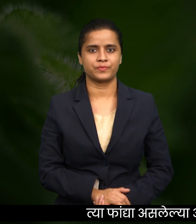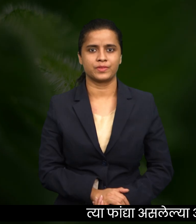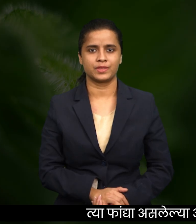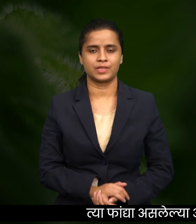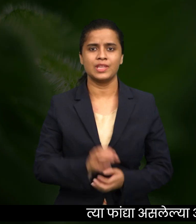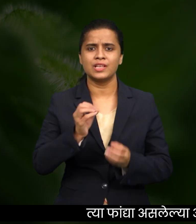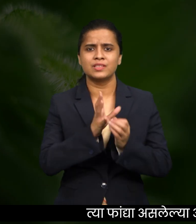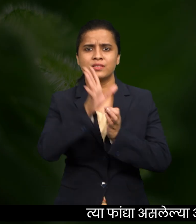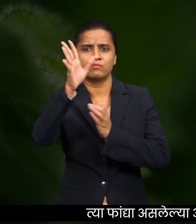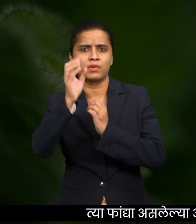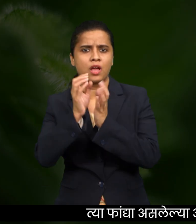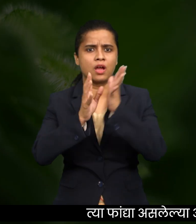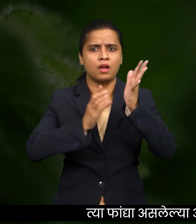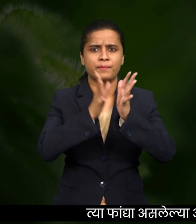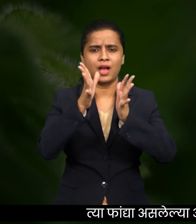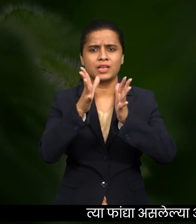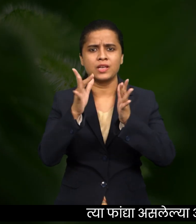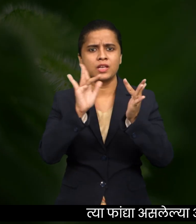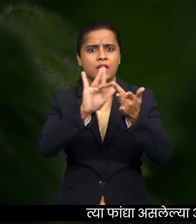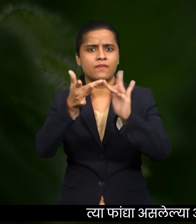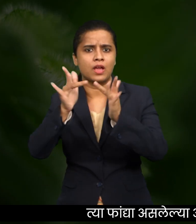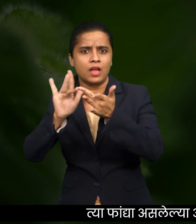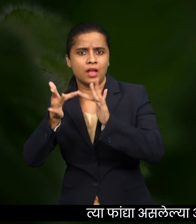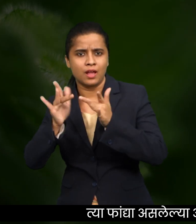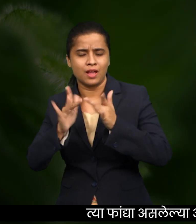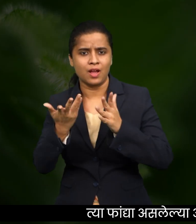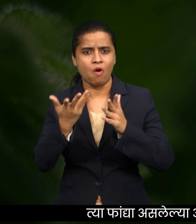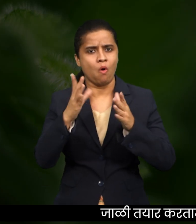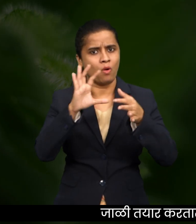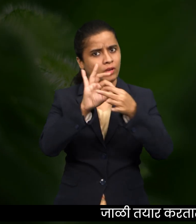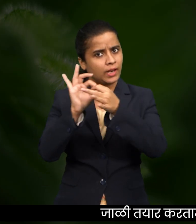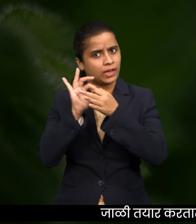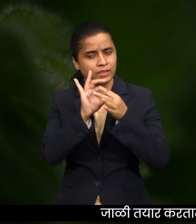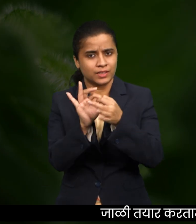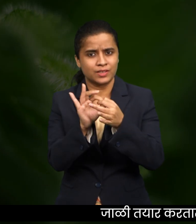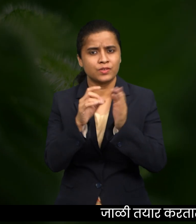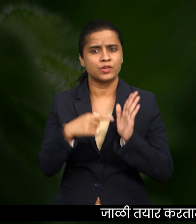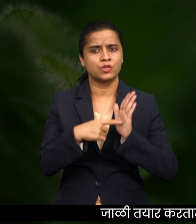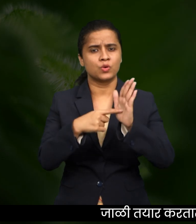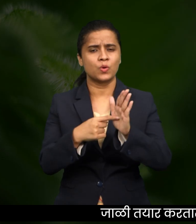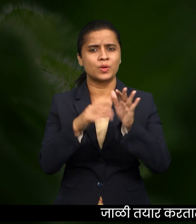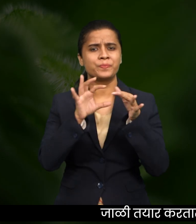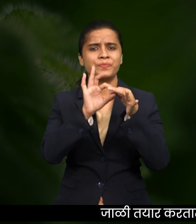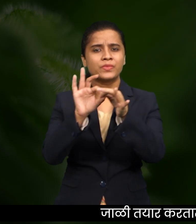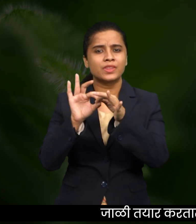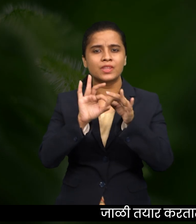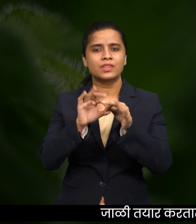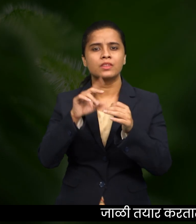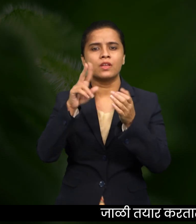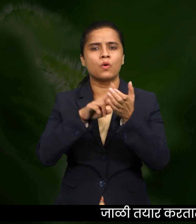त्या फांद्या असलेल्या असतात आणि एका जाळे किंवा जाळी तयार करतात,